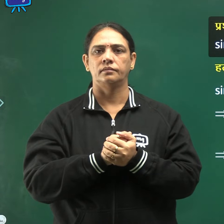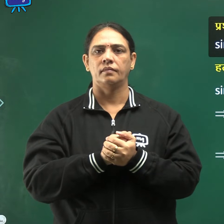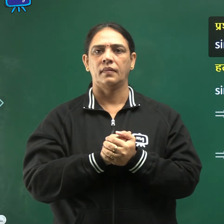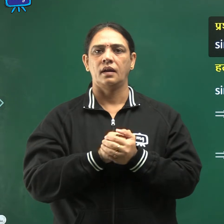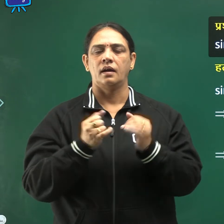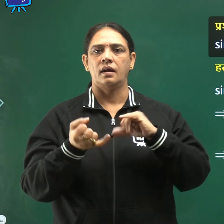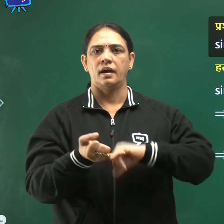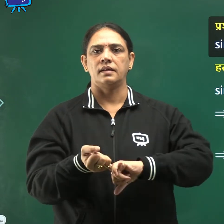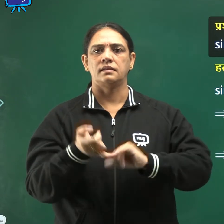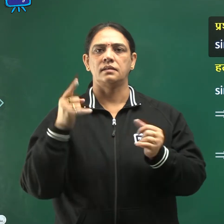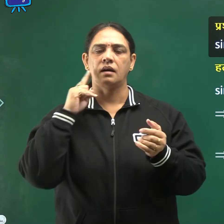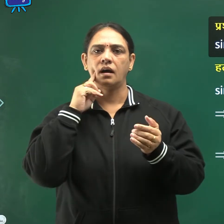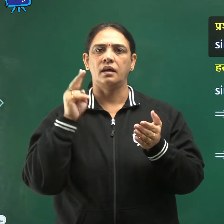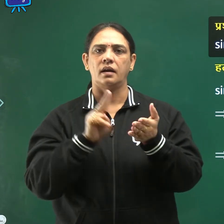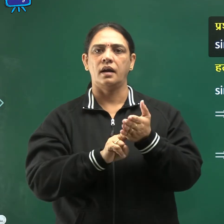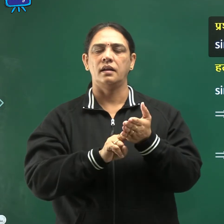साइन